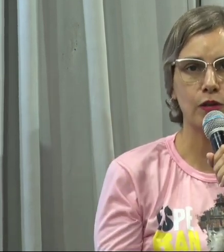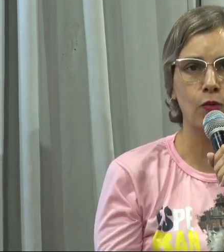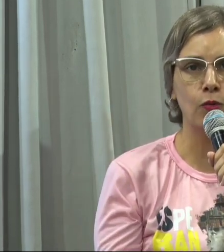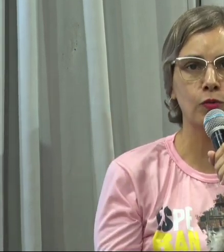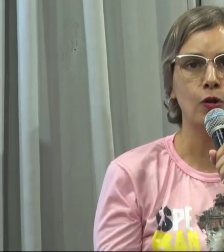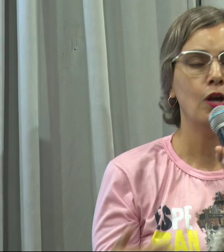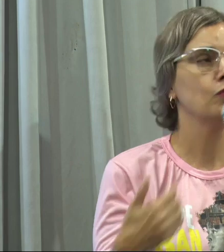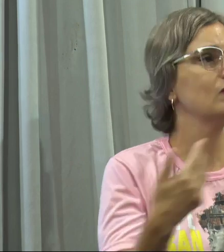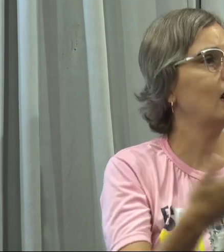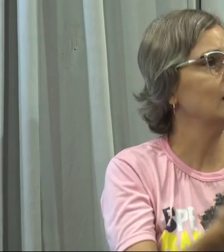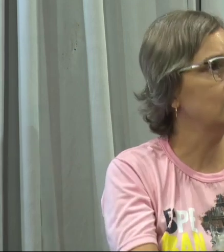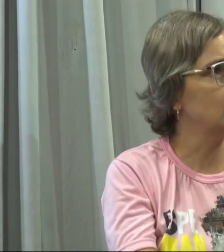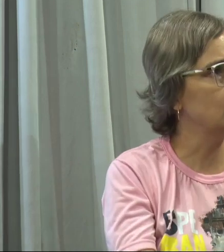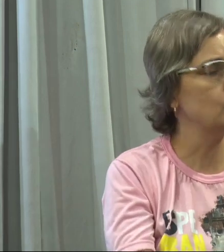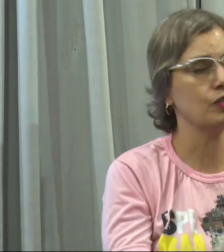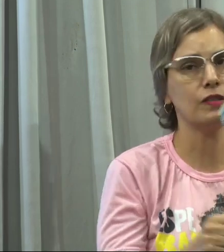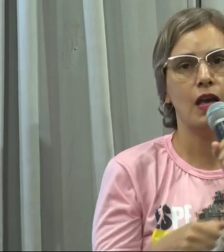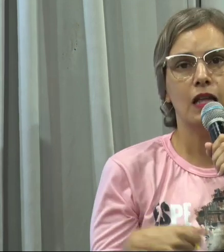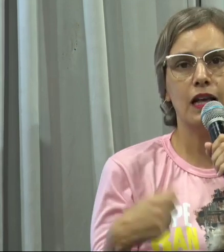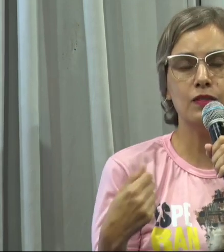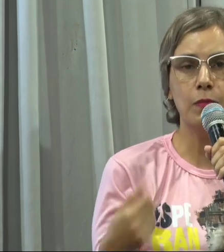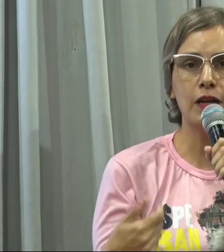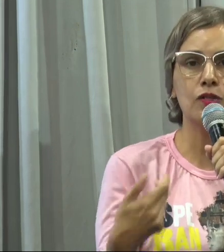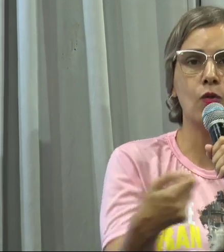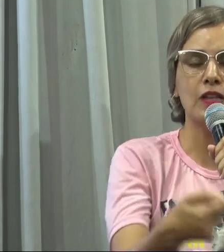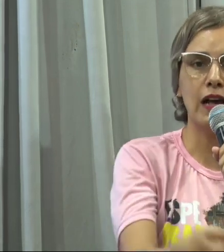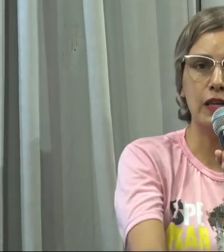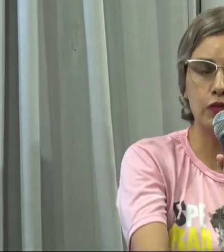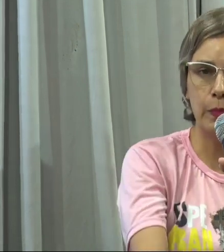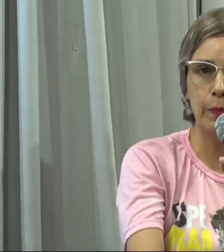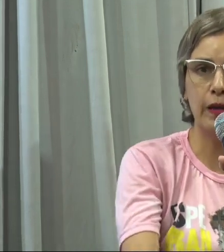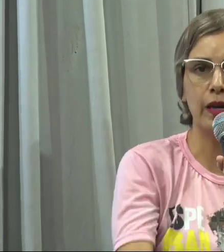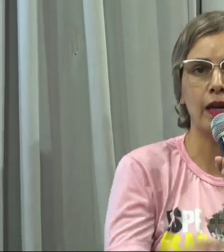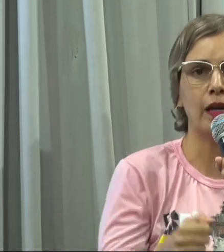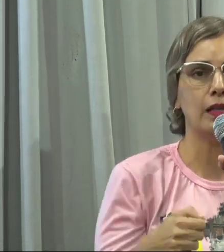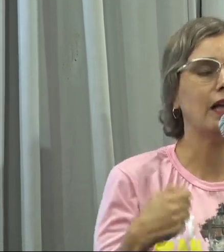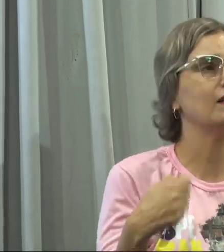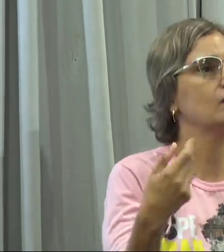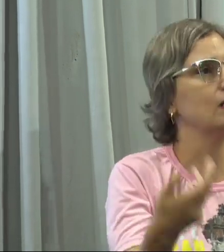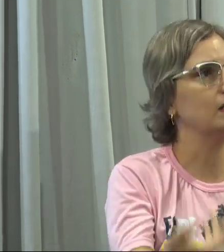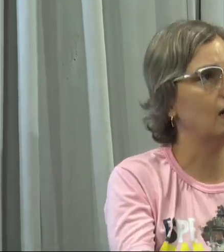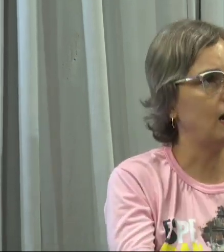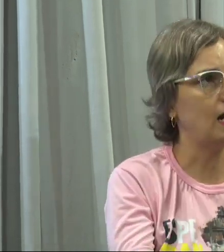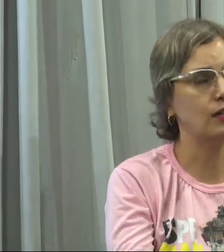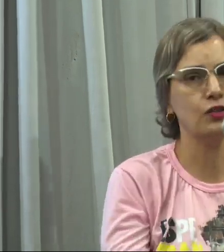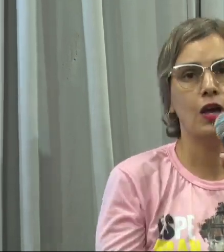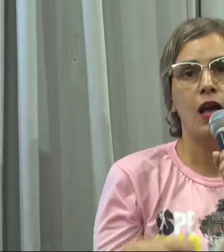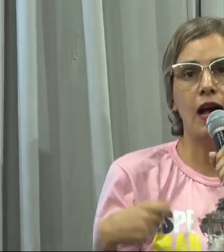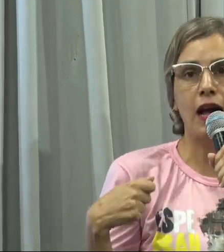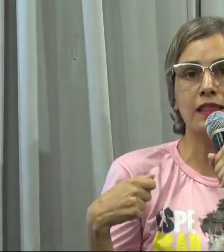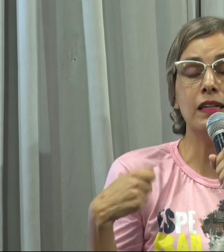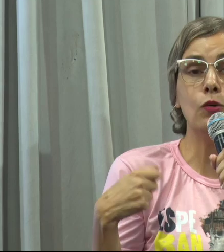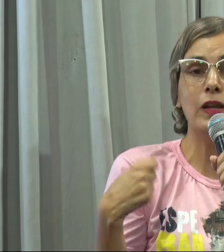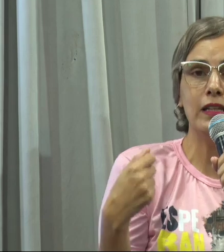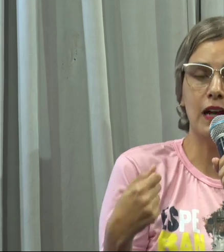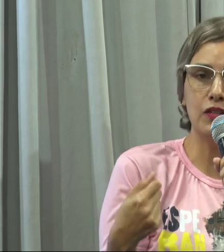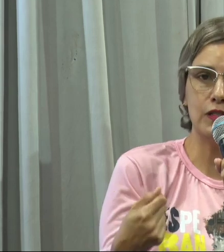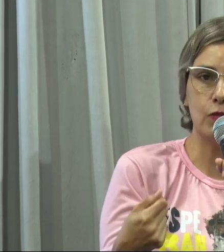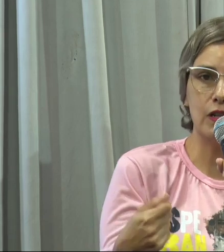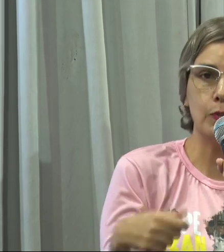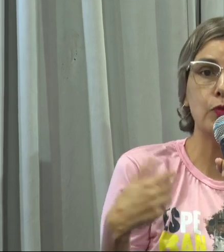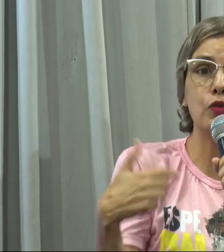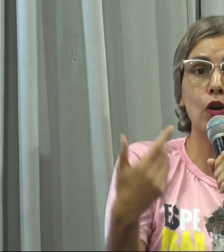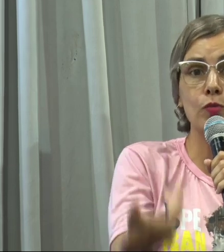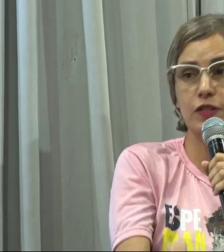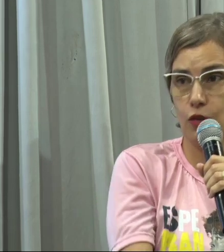Praça Pedro II, dos cadeirantes, das mães com os carrinhos de bebê, da terceira idade, a tranquilidade